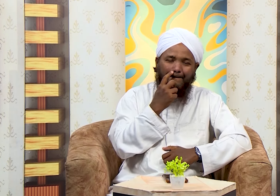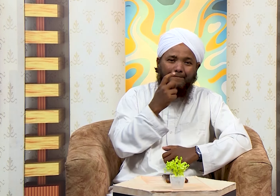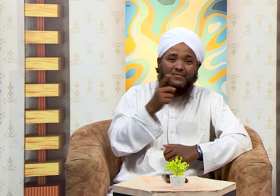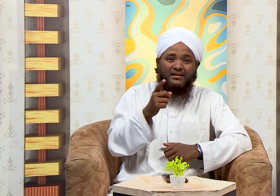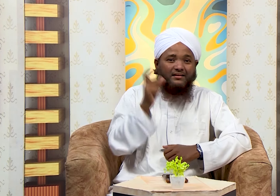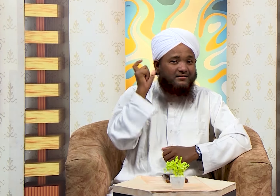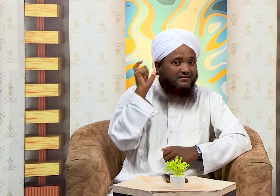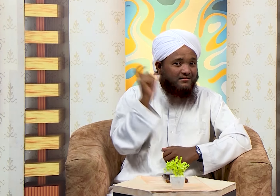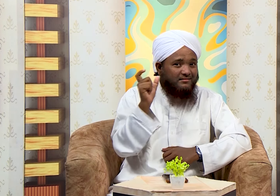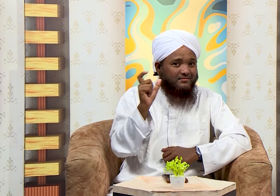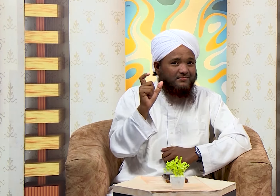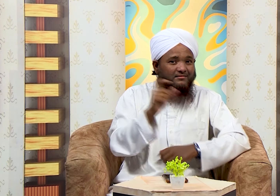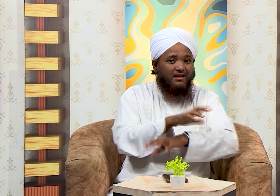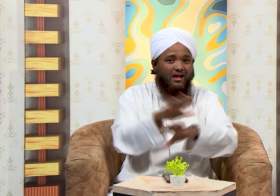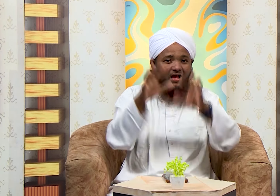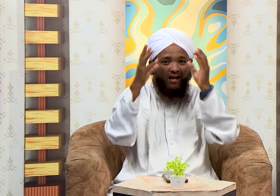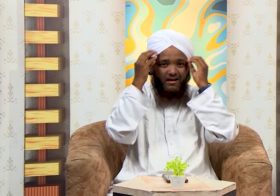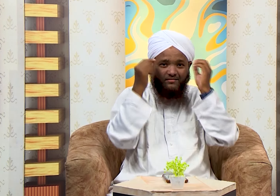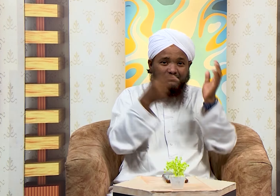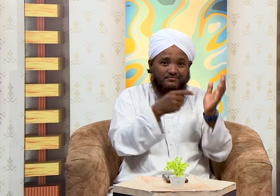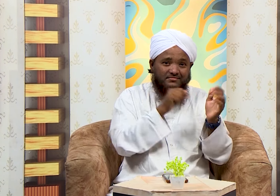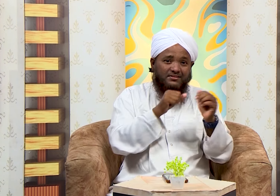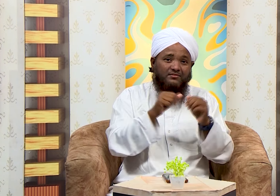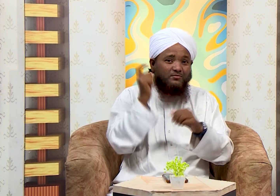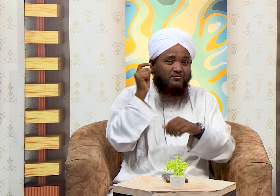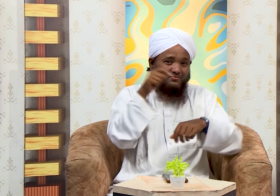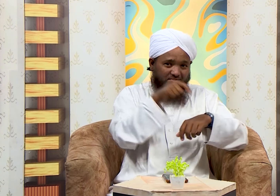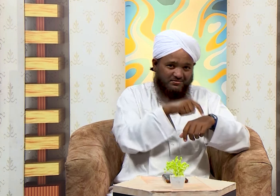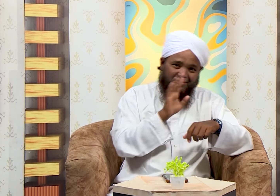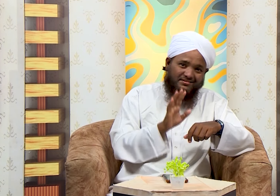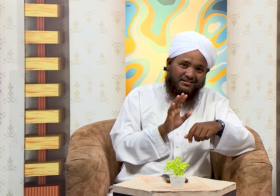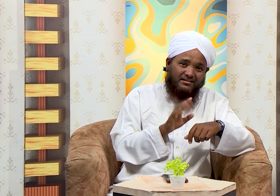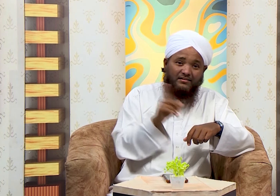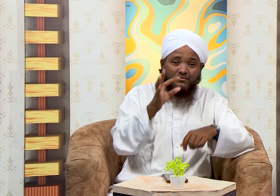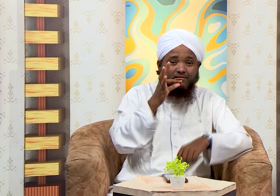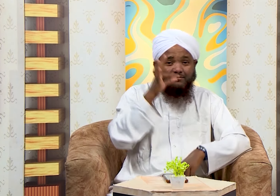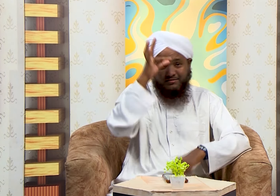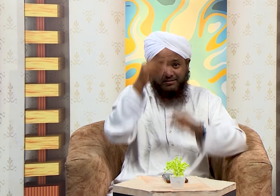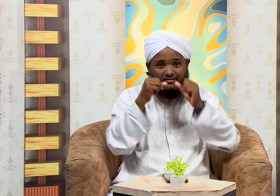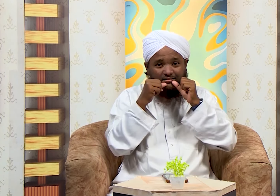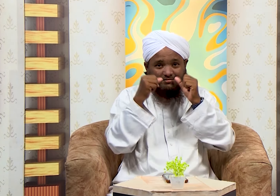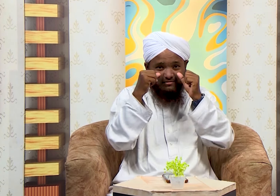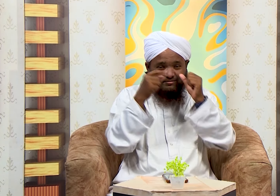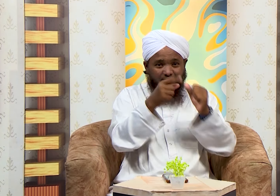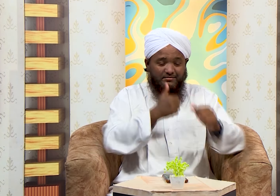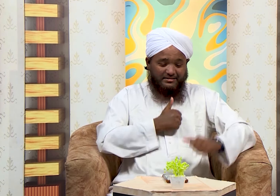ہوئے کس وصف سے ہوئے کس انداز سے ہوئے حضور علیہ السلام کی نرمی کو دیکھ کر آپ کے حلم کو دیکھ کر انہوں نے